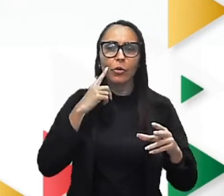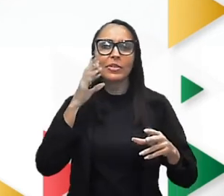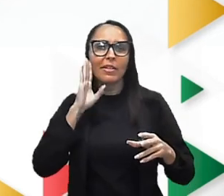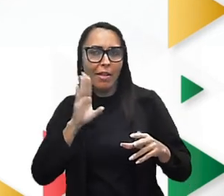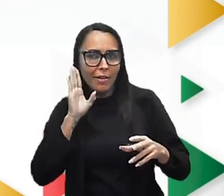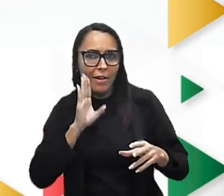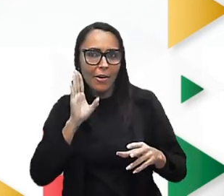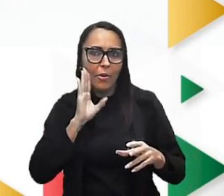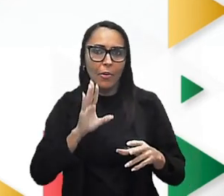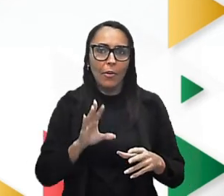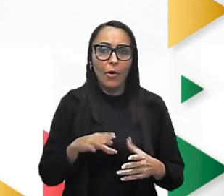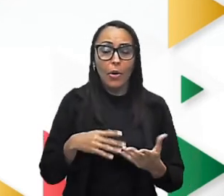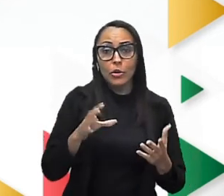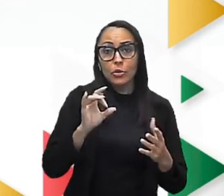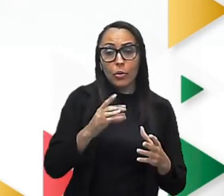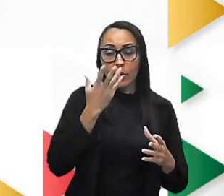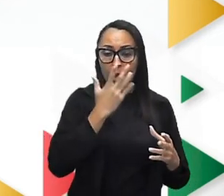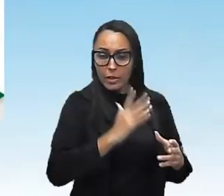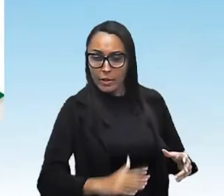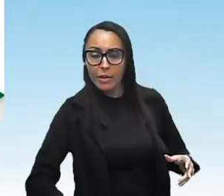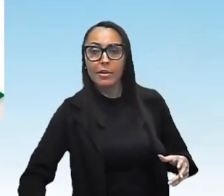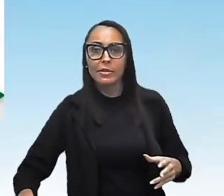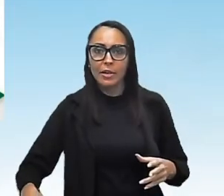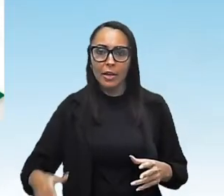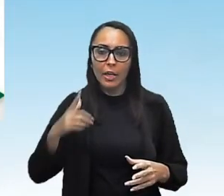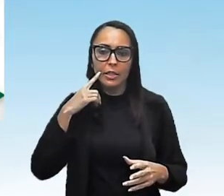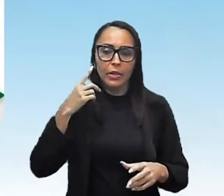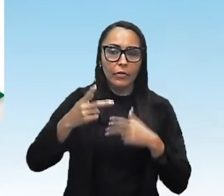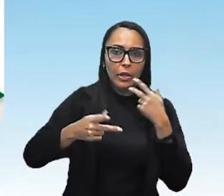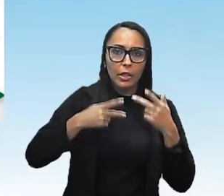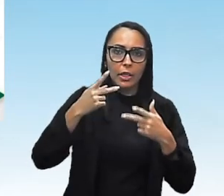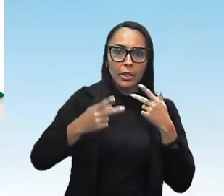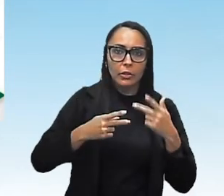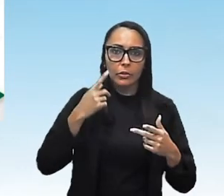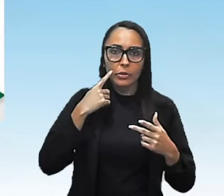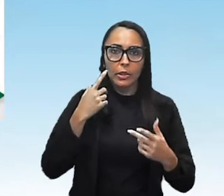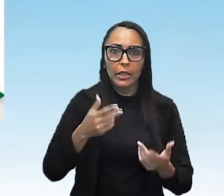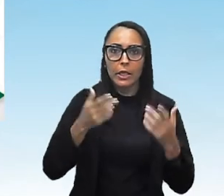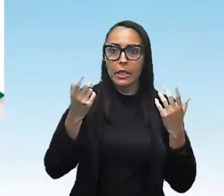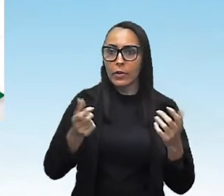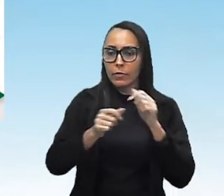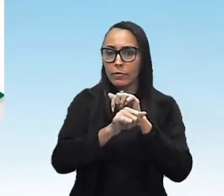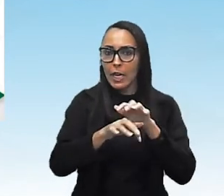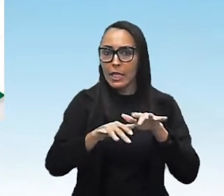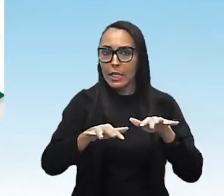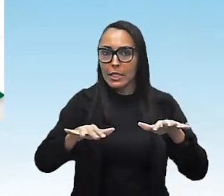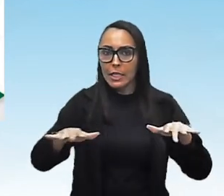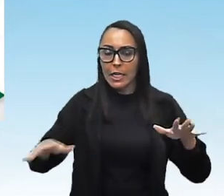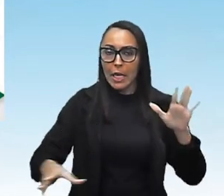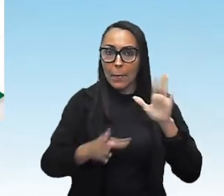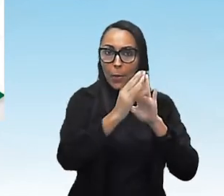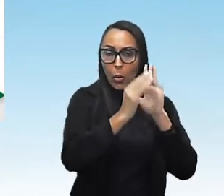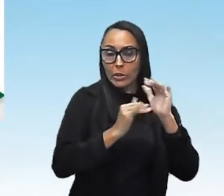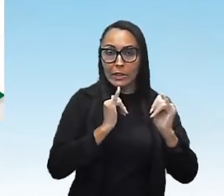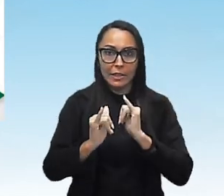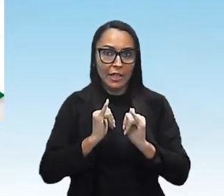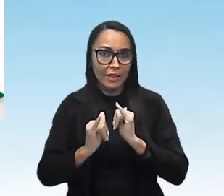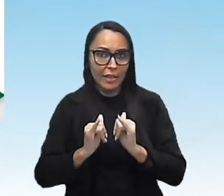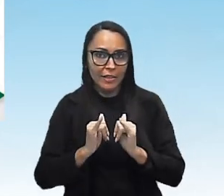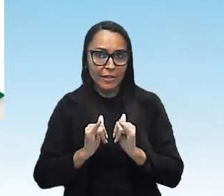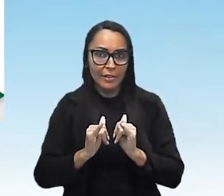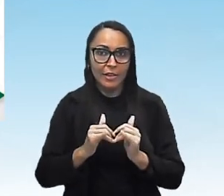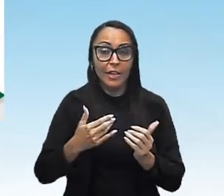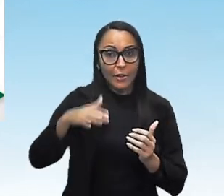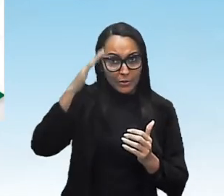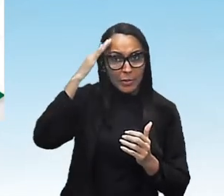que a criança, o estudante aí está falando viralizar, virar moda na internet. Deu para entender que estudando